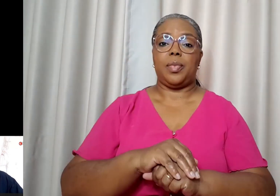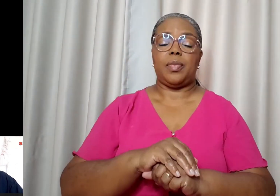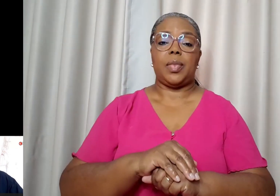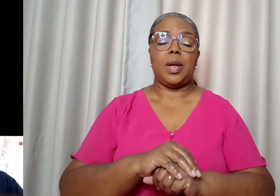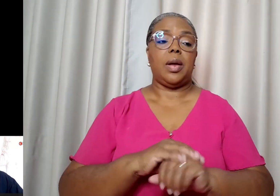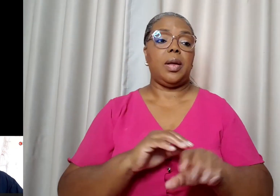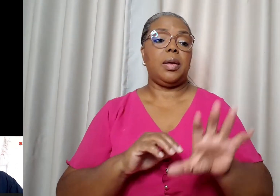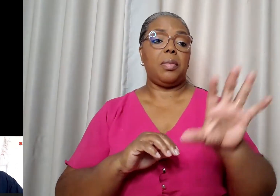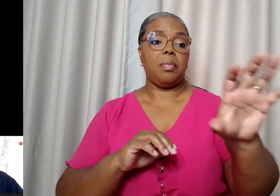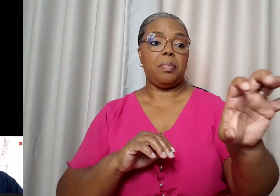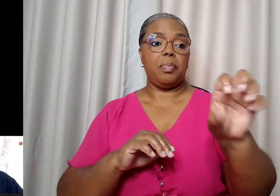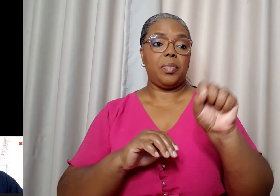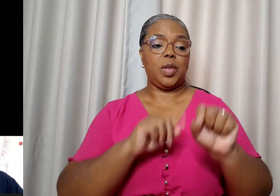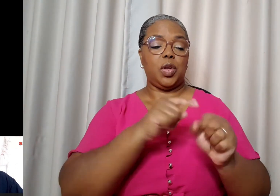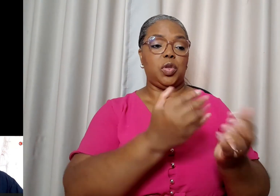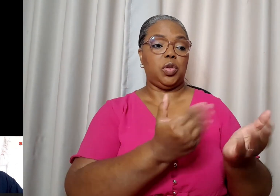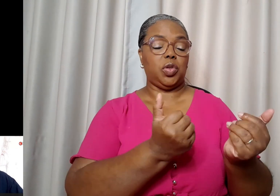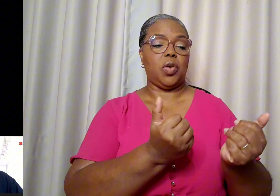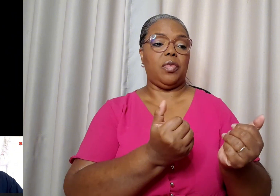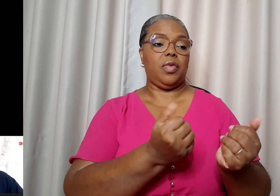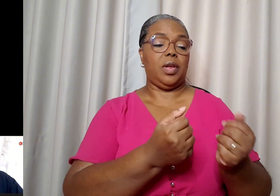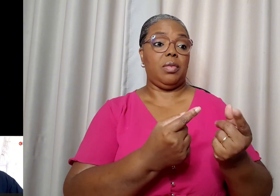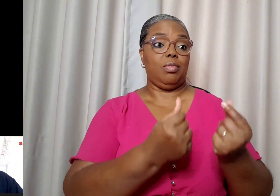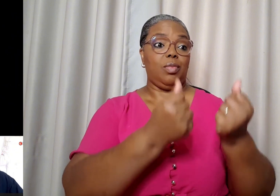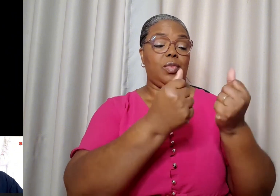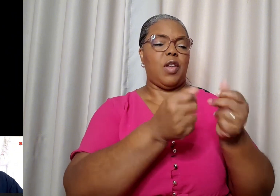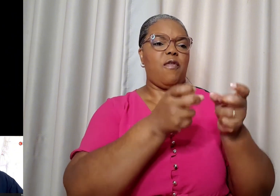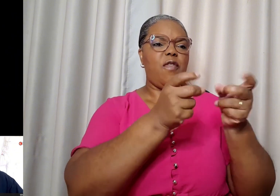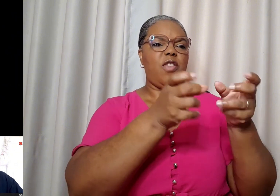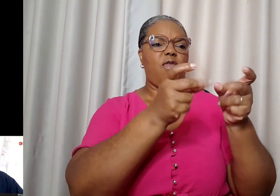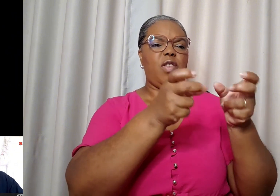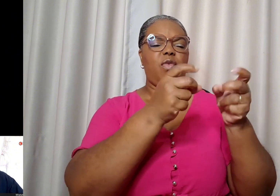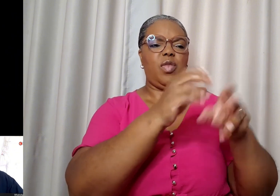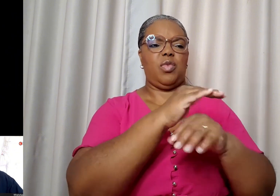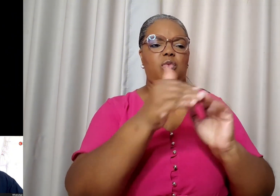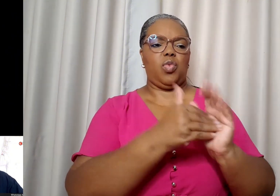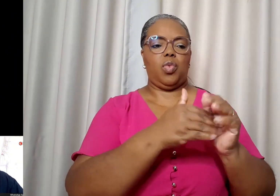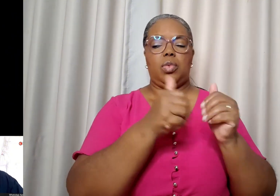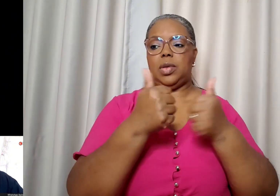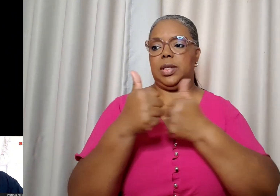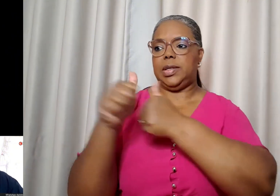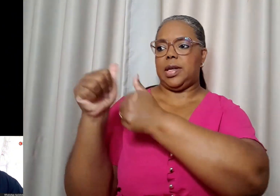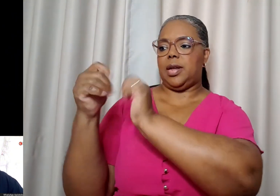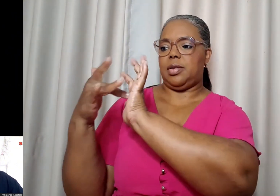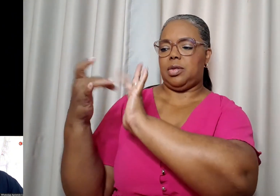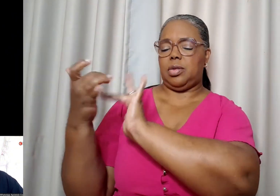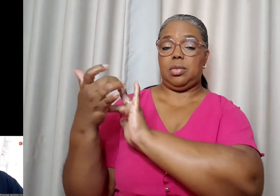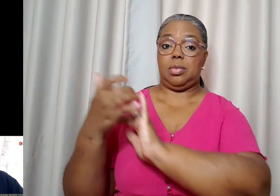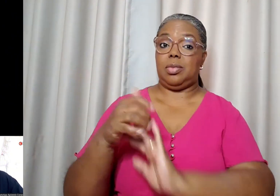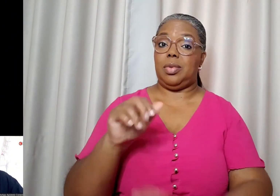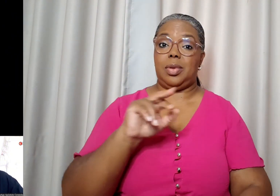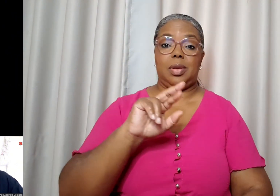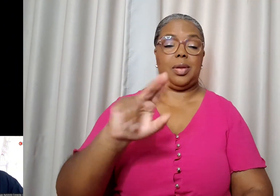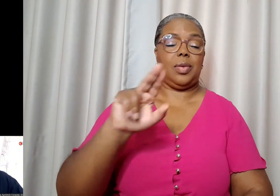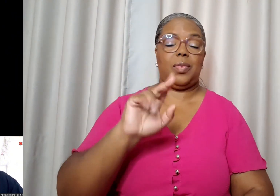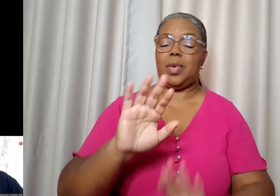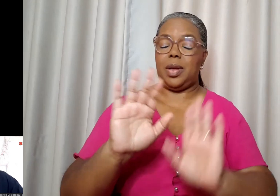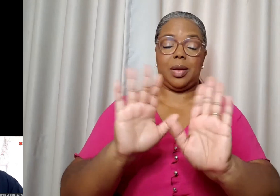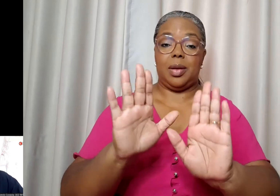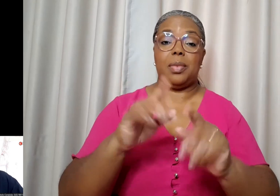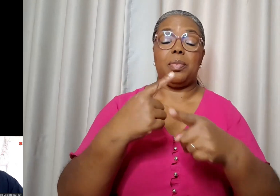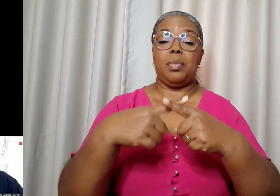e diz, venda tudo para seguir o Senhor. Não, gente. Você não pode pegar um versículo ou